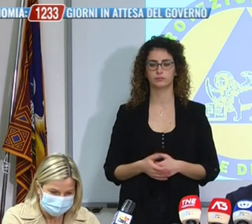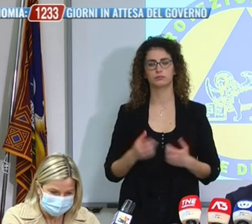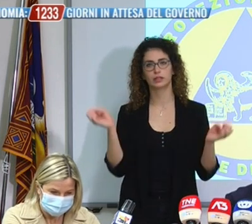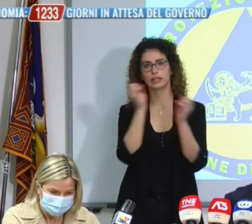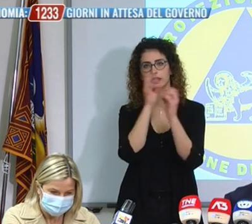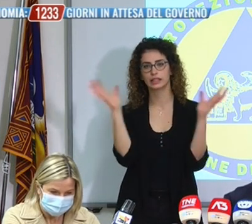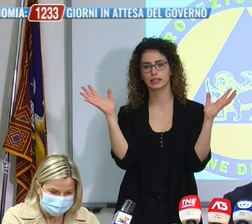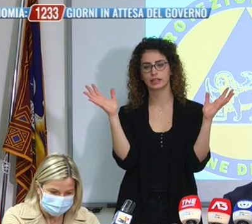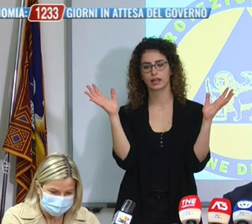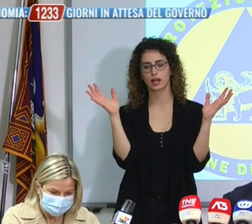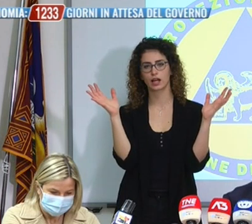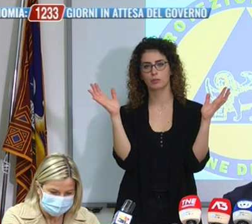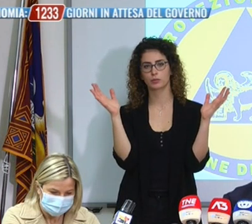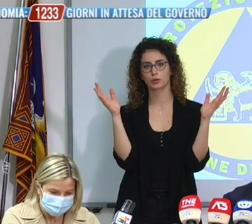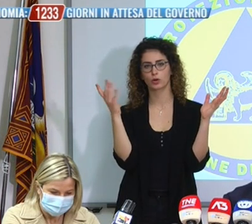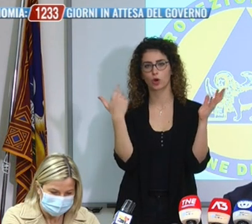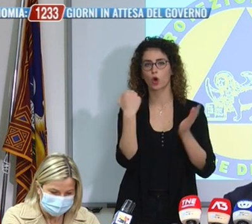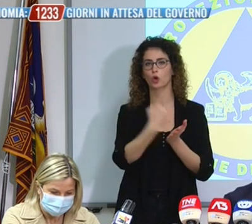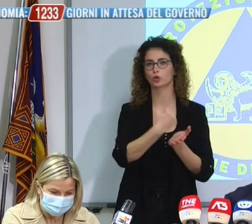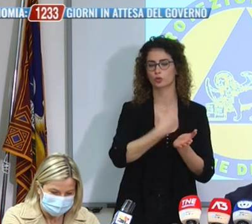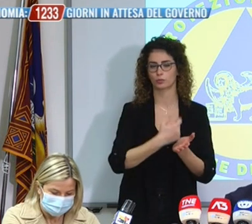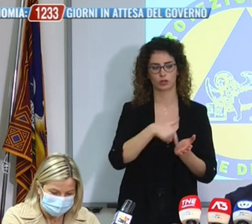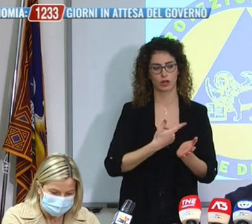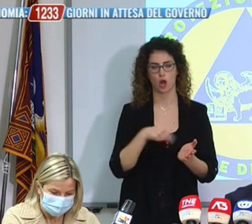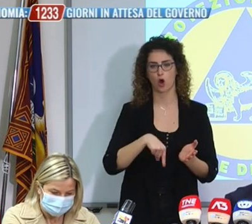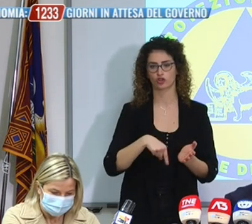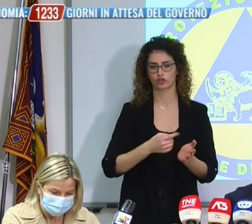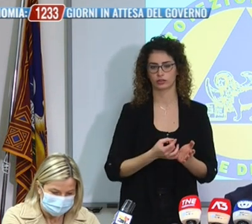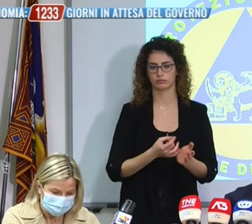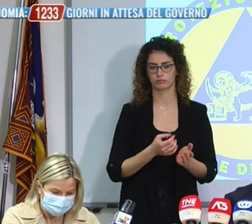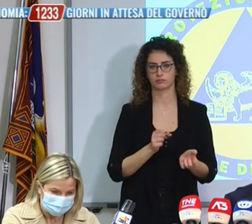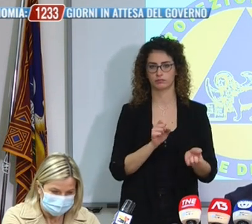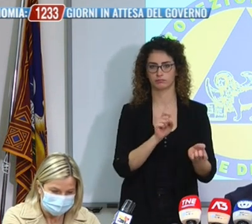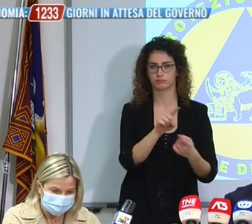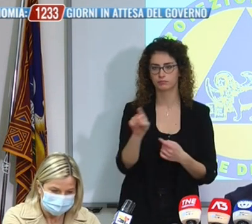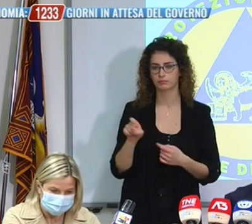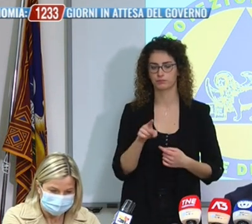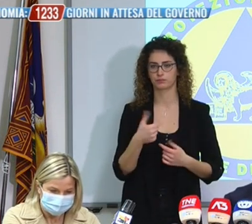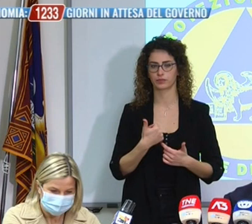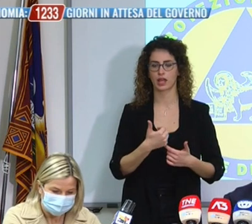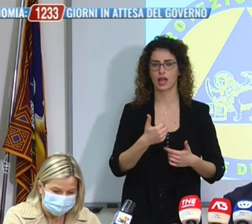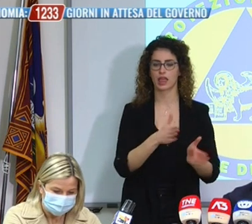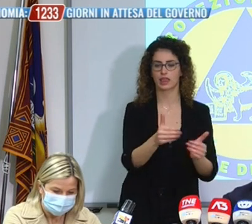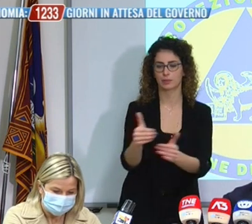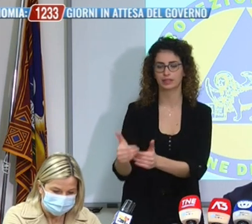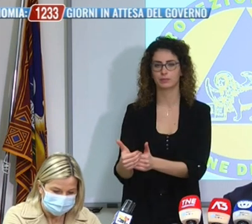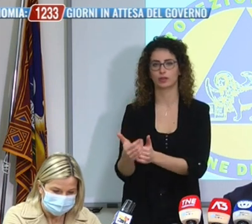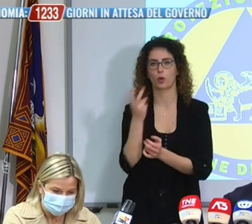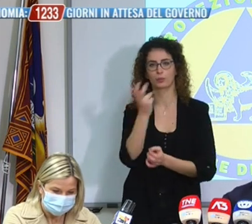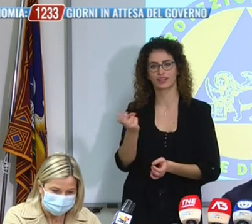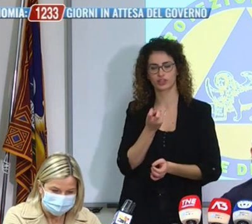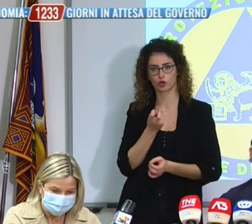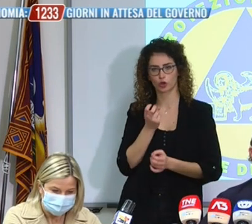l'idea della circolare che lei invierà poi oggi ai SISP e quindi ai dipartimenti di prevenzione della Regione del